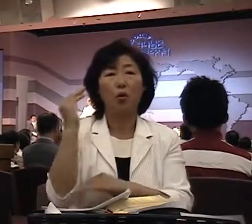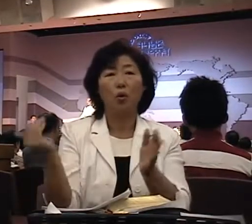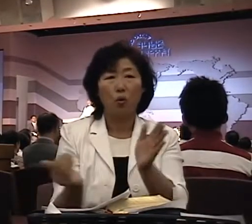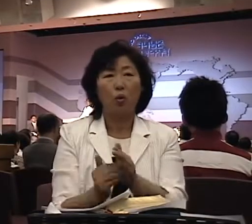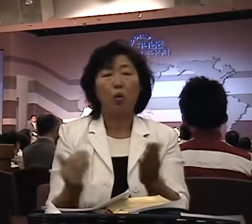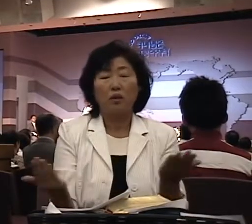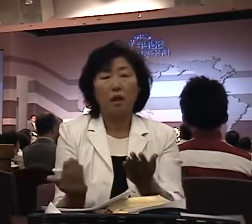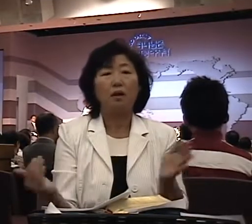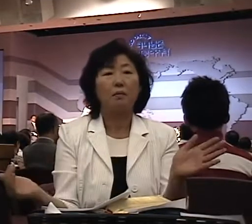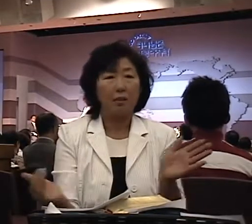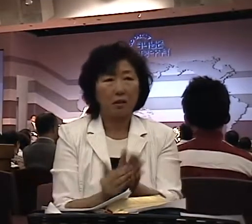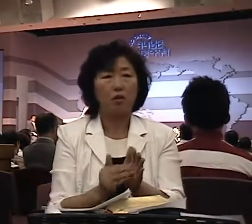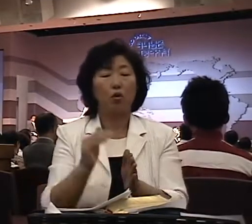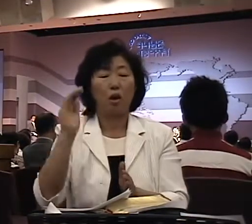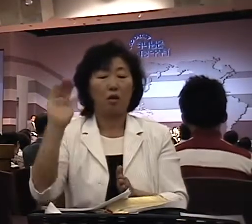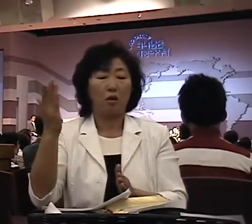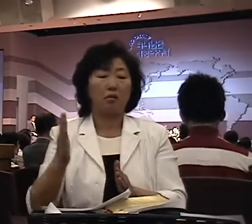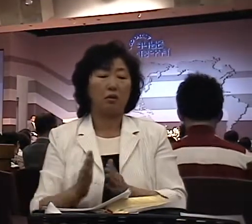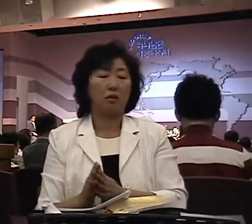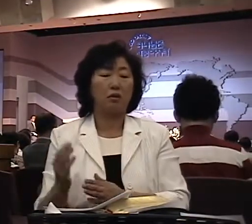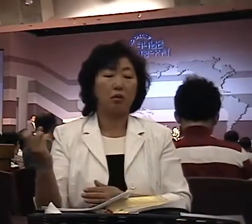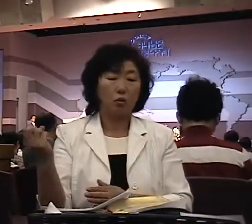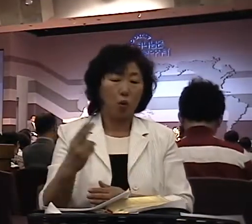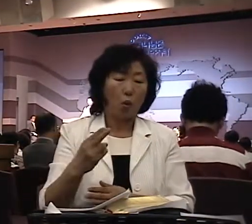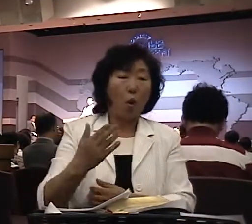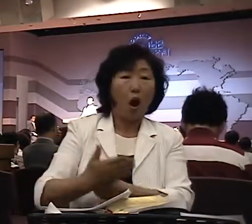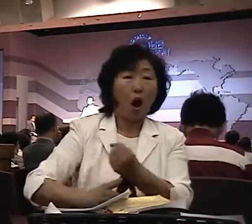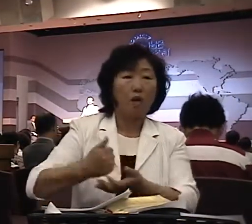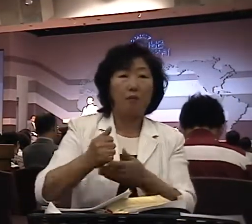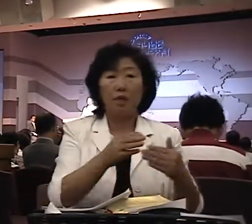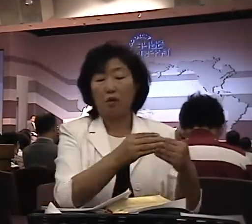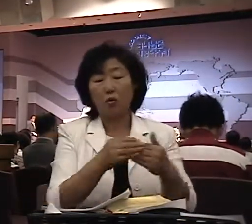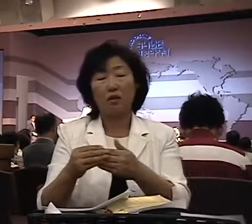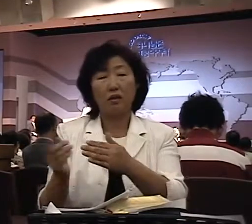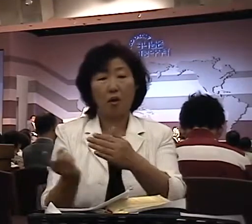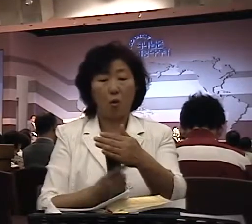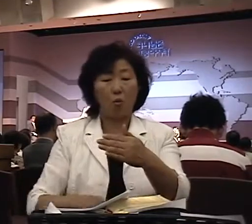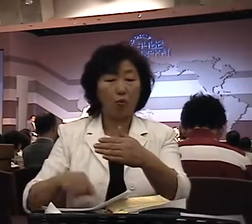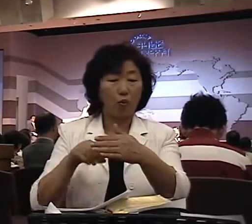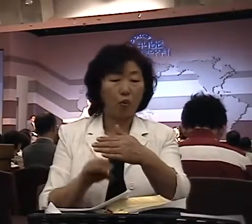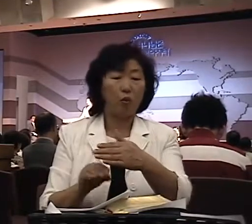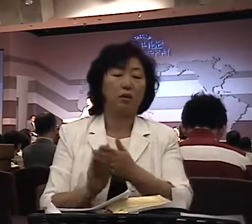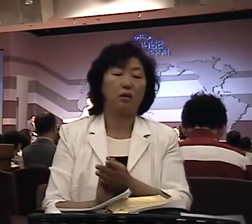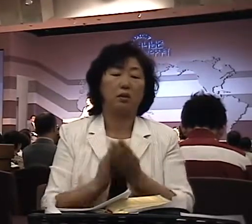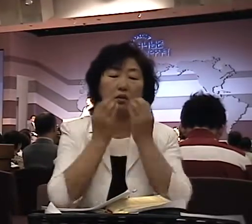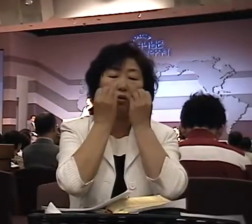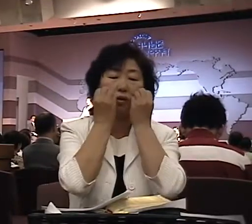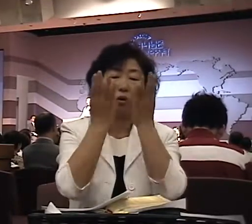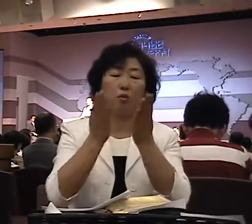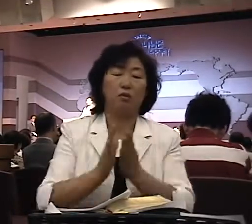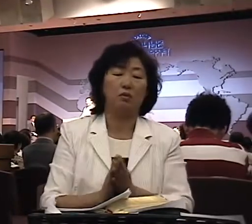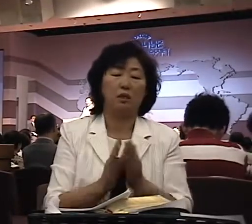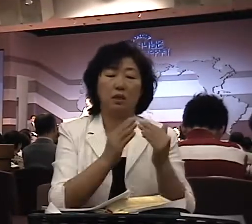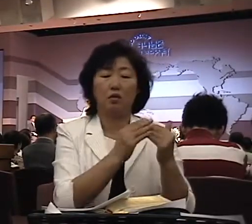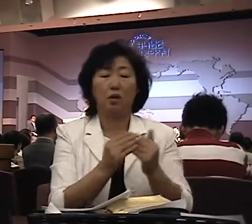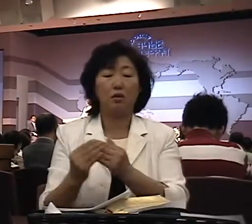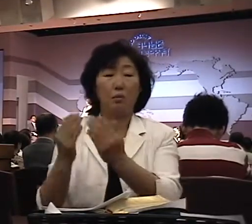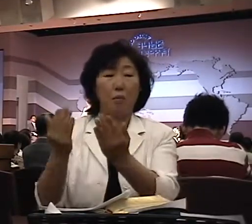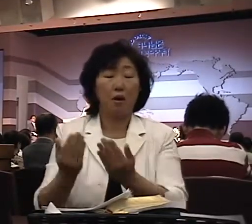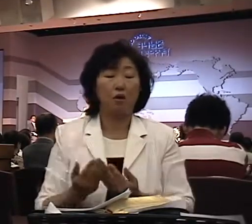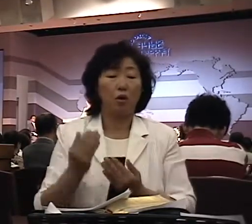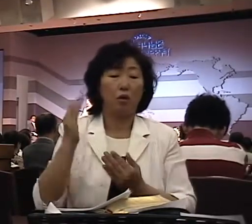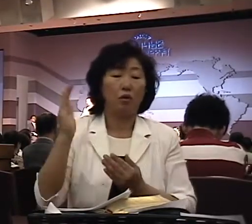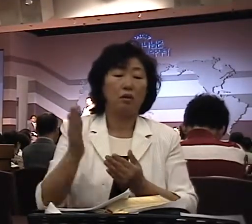사역을 끝마치시게 됩니다. 그리고 이제 하나님의 그 인도하심 가운데 이제 하나님의 또 새로운 인도함을 받게